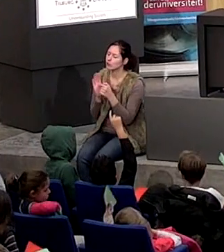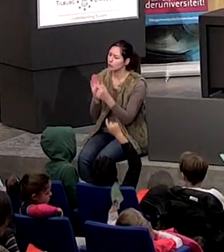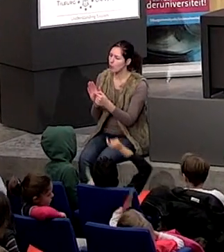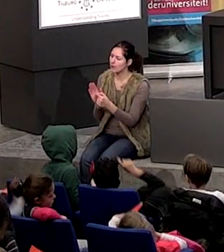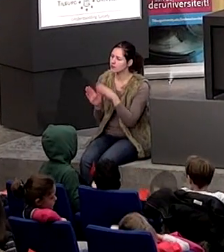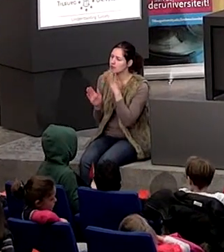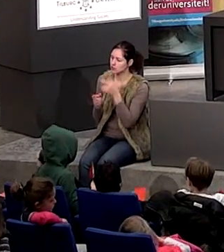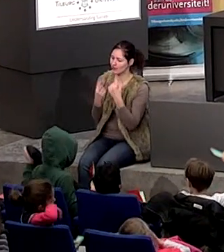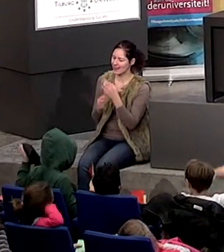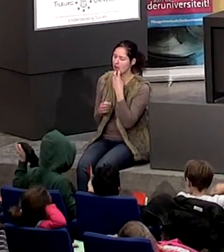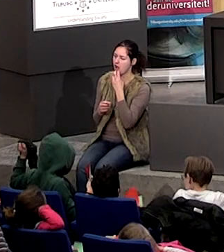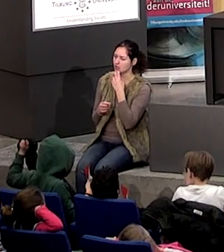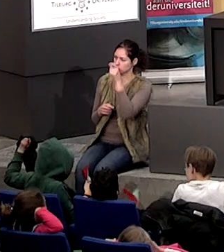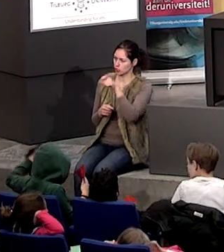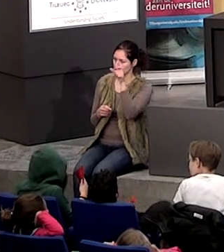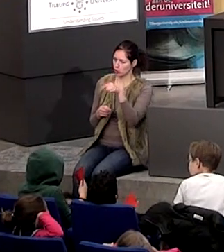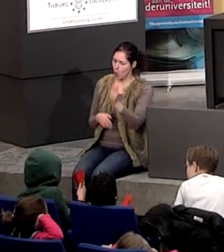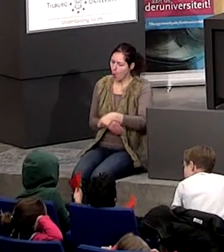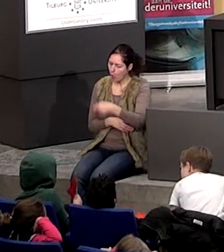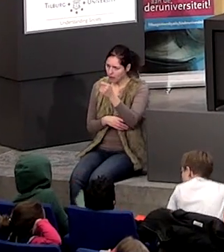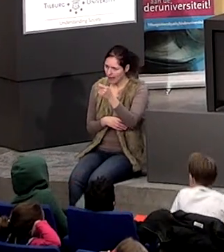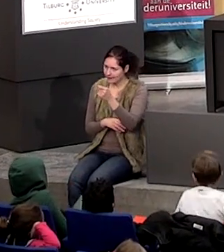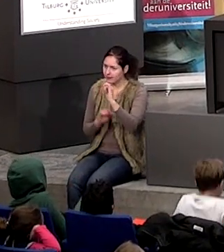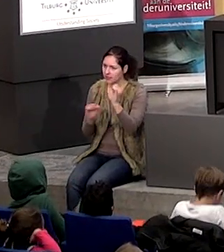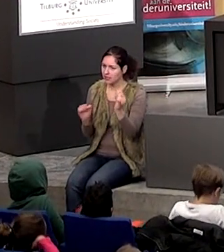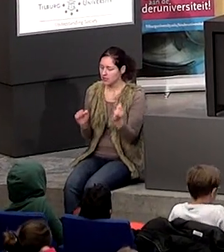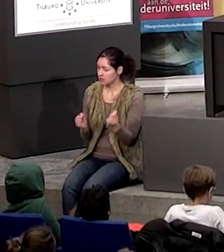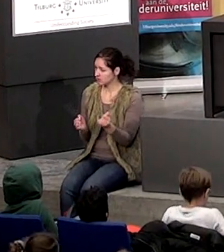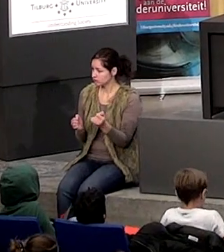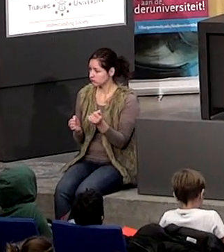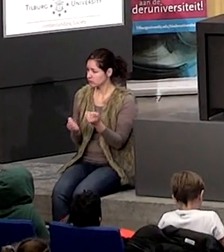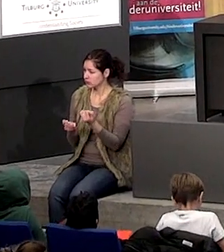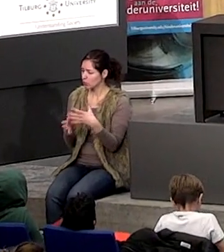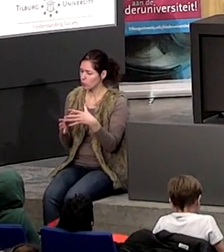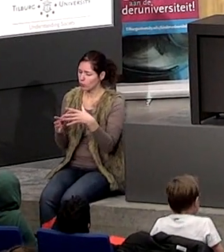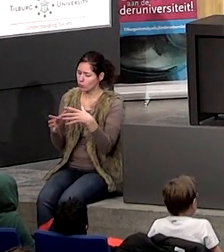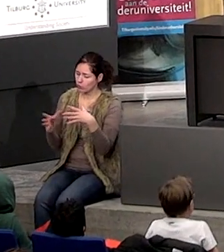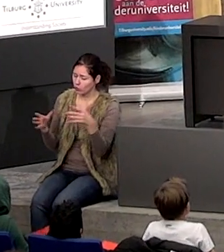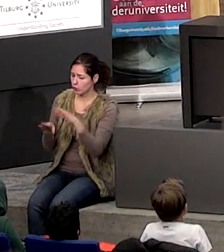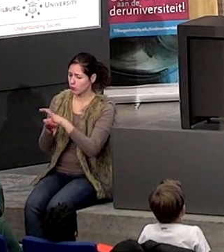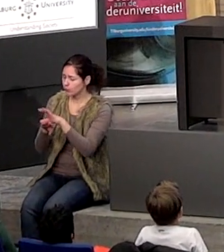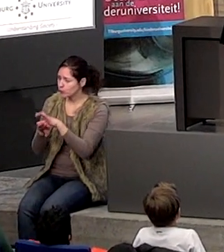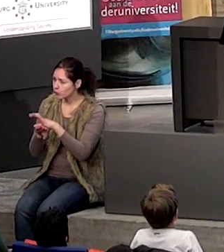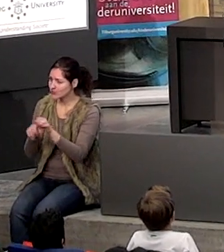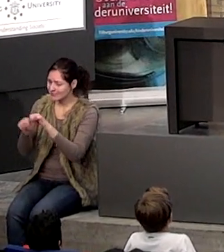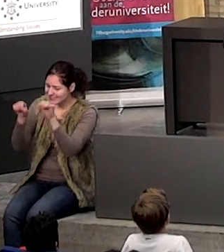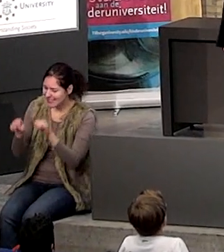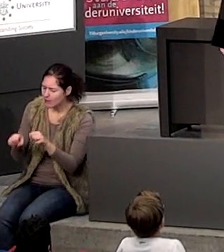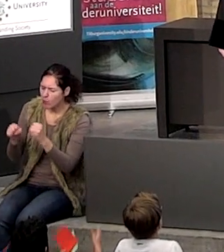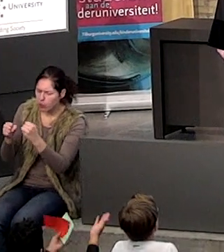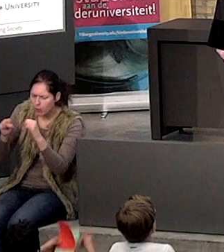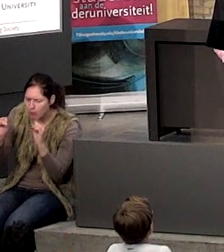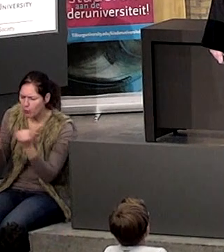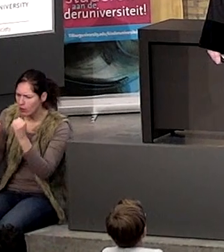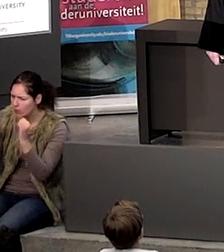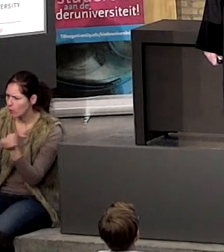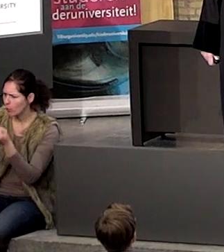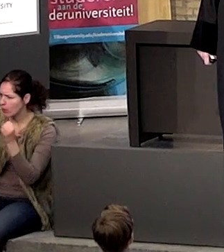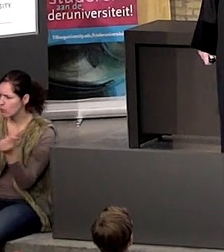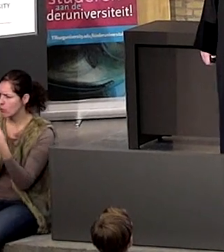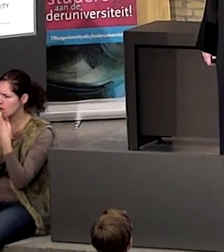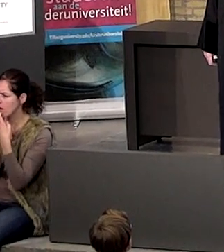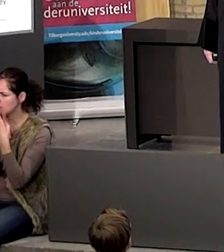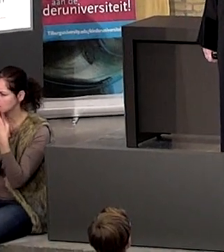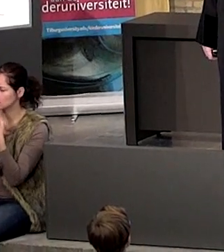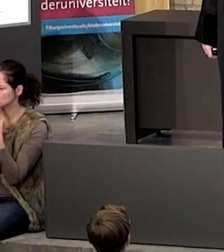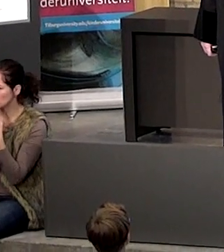artsen opleiden, er is een hele grote database, een heel groot computersysteem, met allemaal hele moeilijke vragen voor artsen, voor